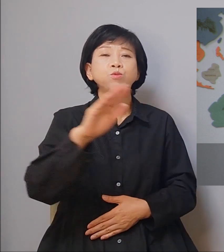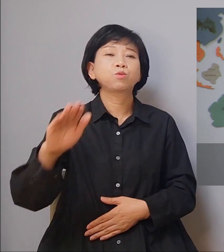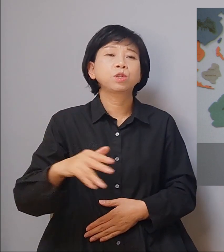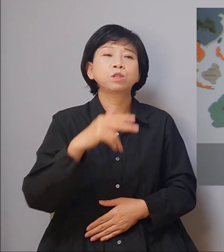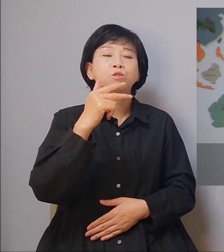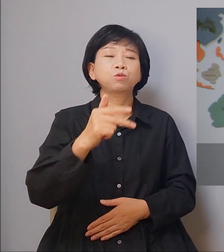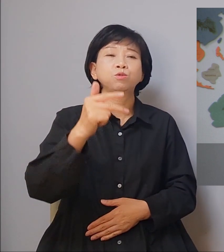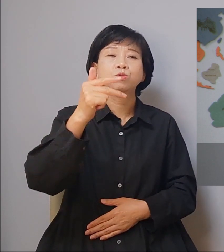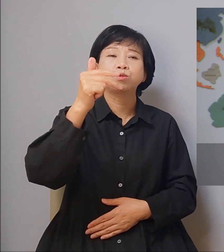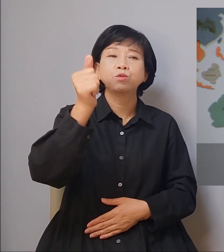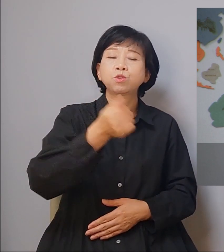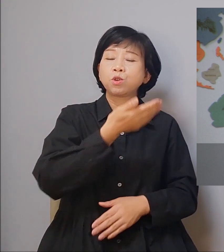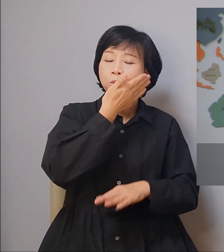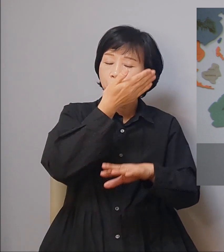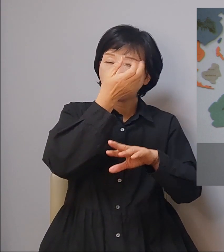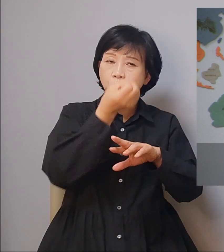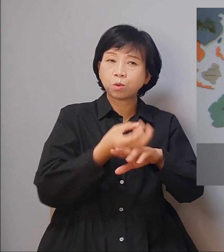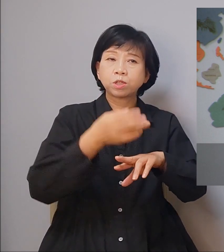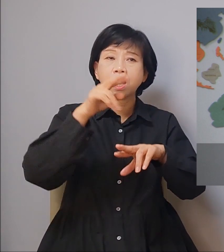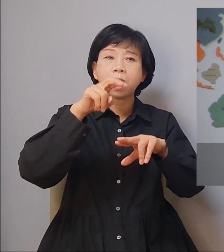임마누엘 우리 주